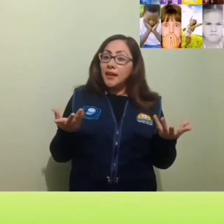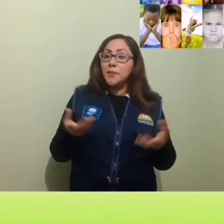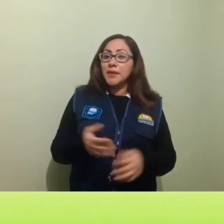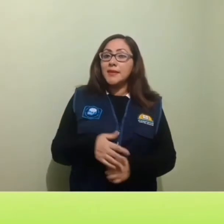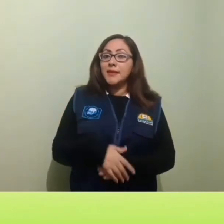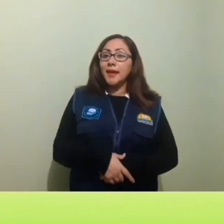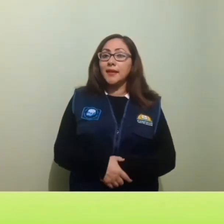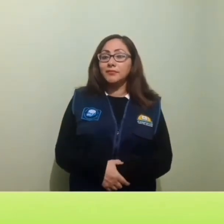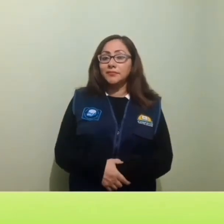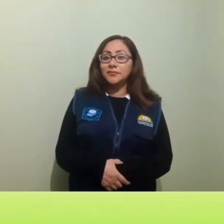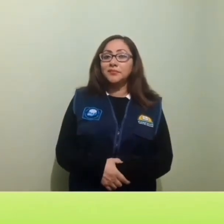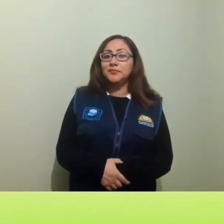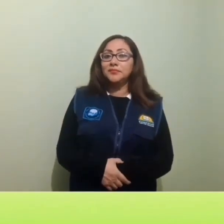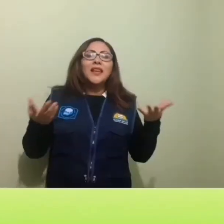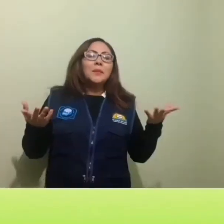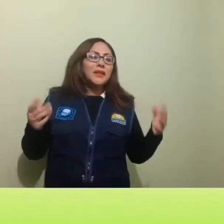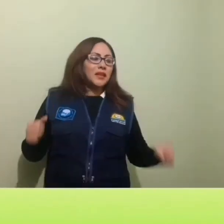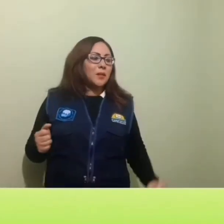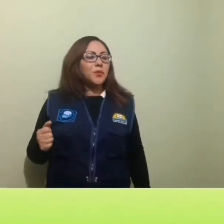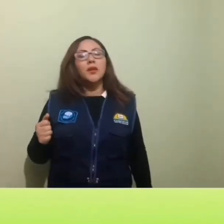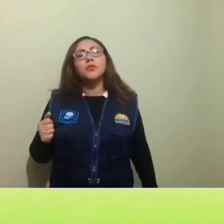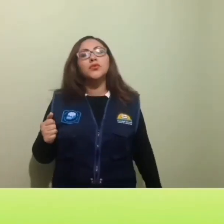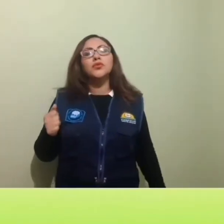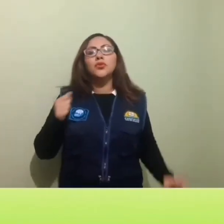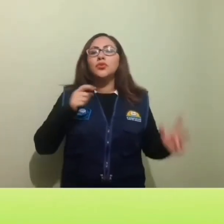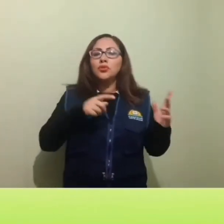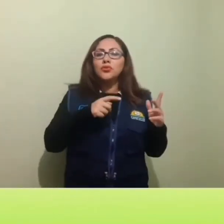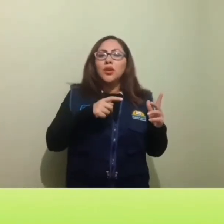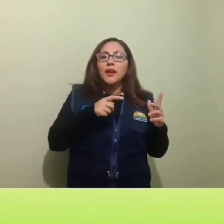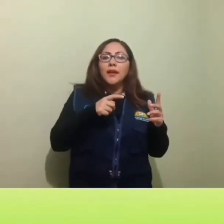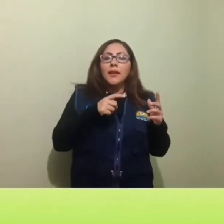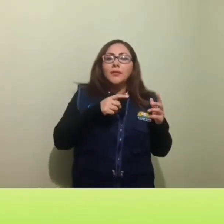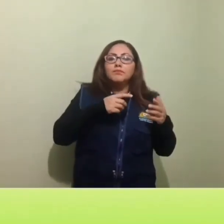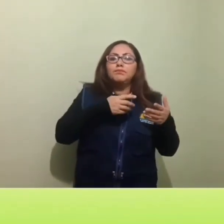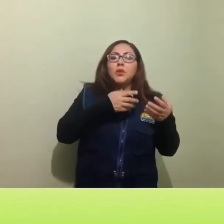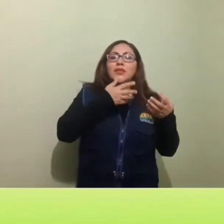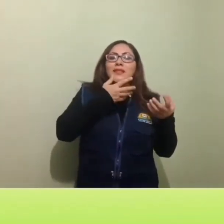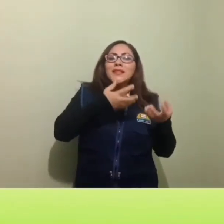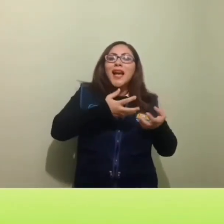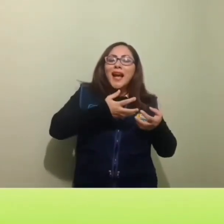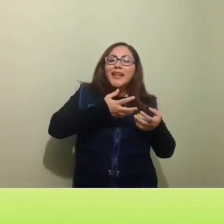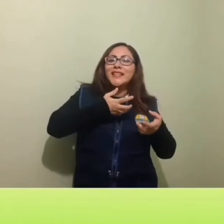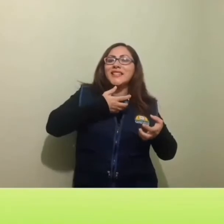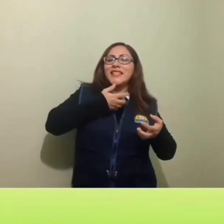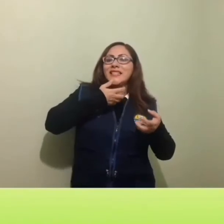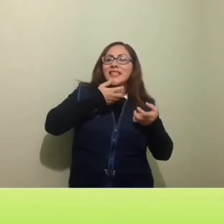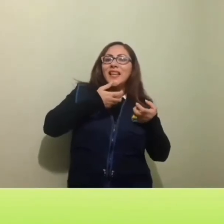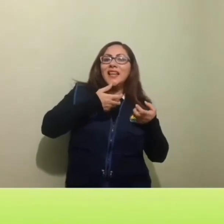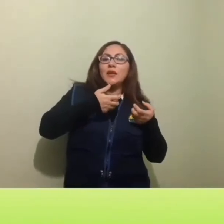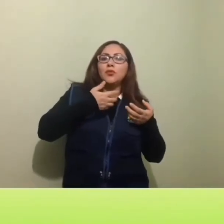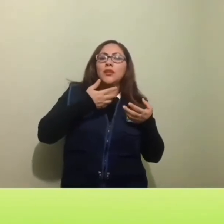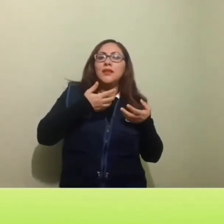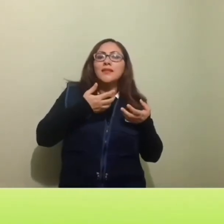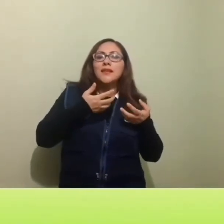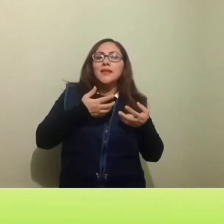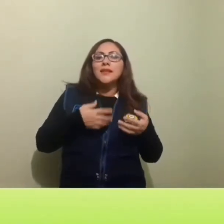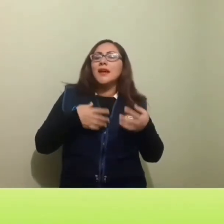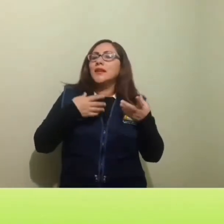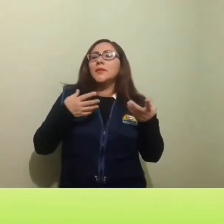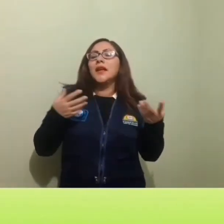aprendizaje ¿De qué manera podemos nosotros Potenciar Enriquecer Las rutinas Y actividades